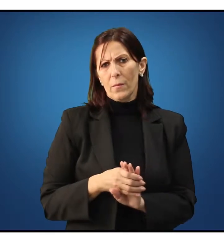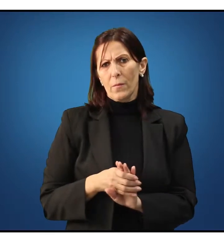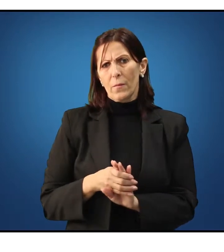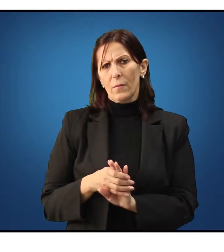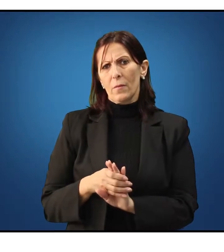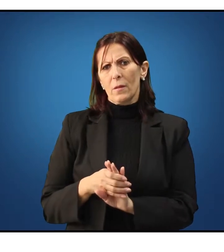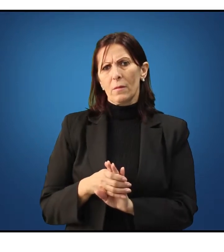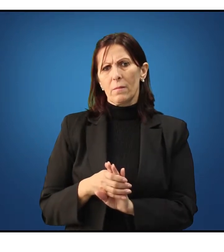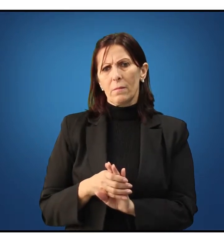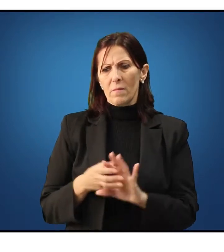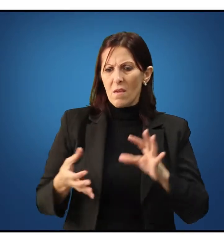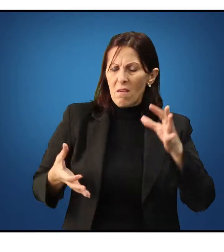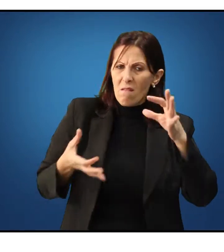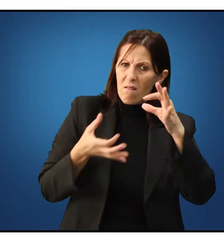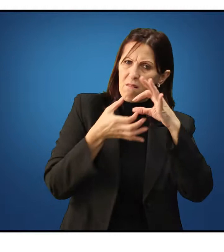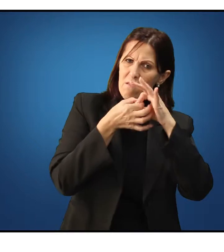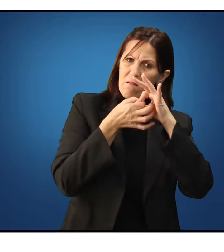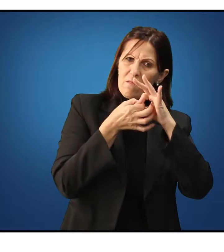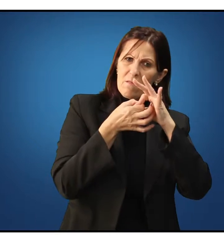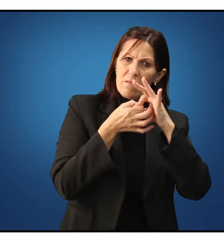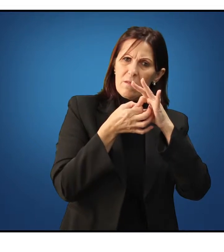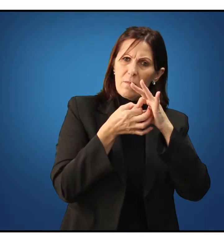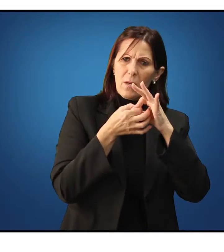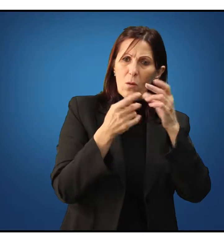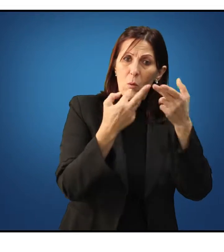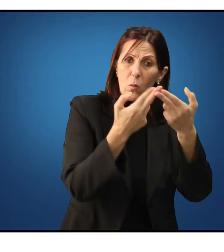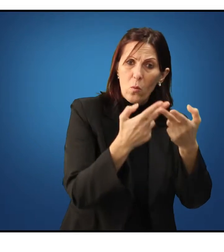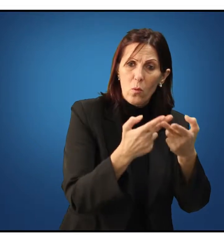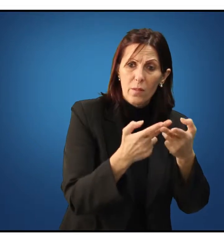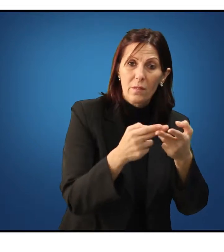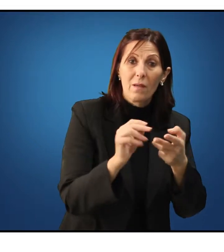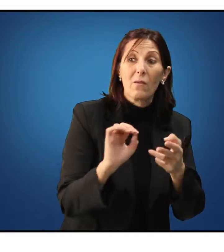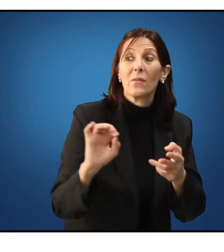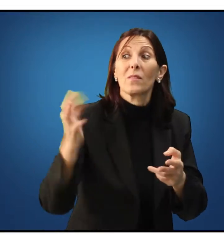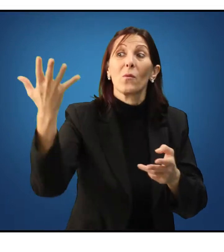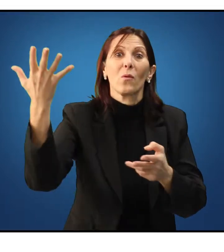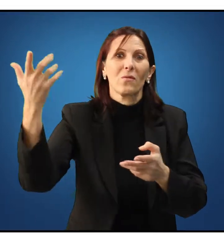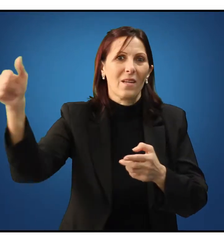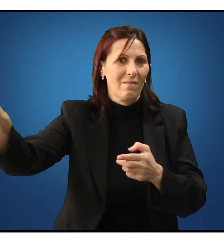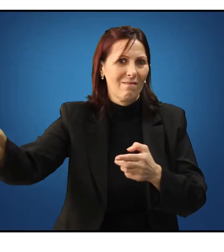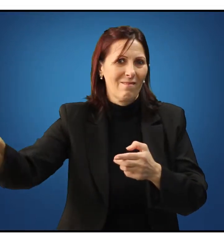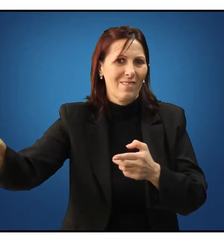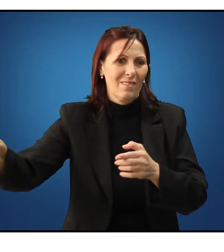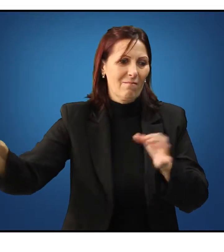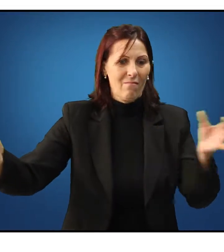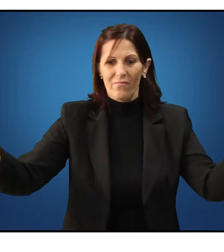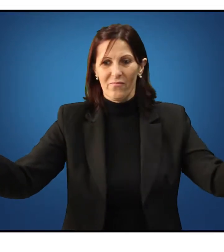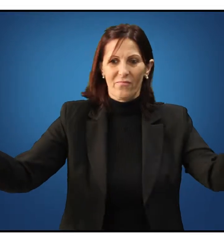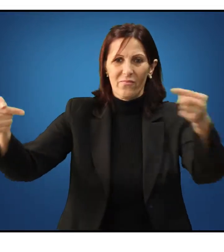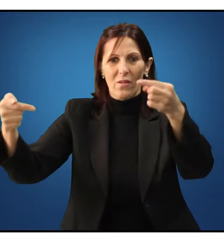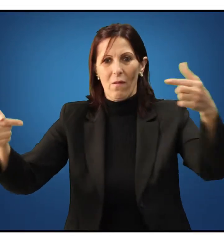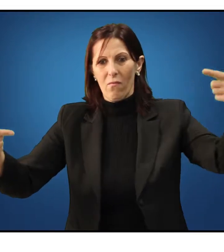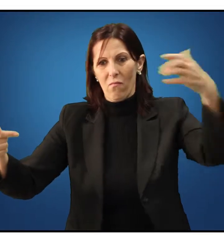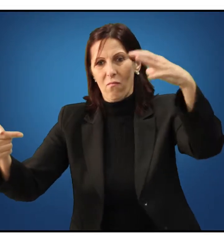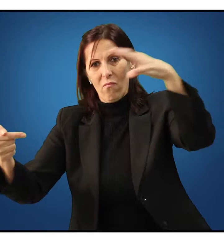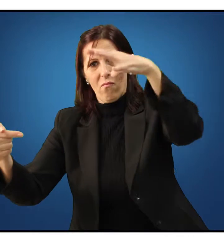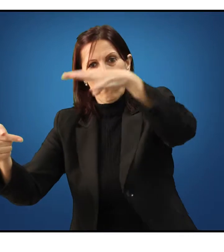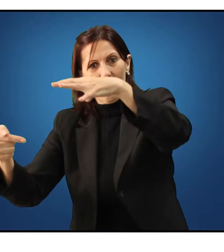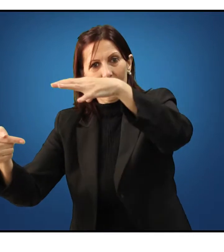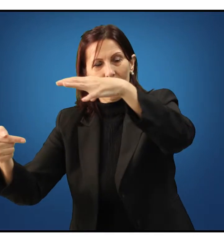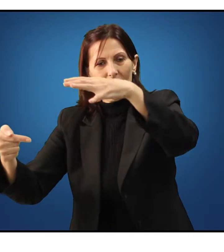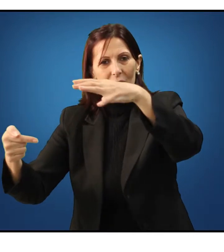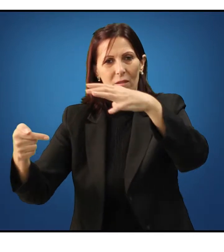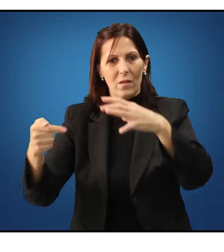elos entre um fator que causa outro, né? Ou seja, ao compreender que a natureza é